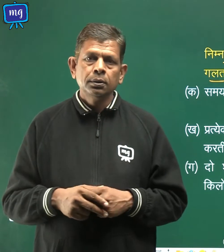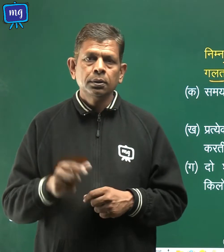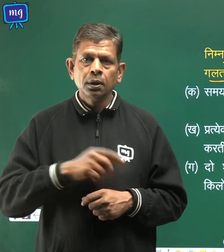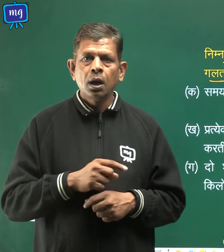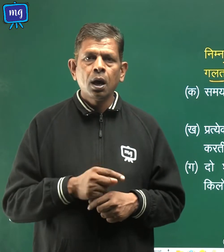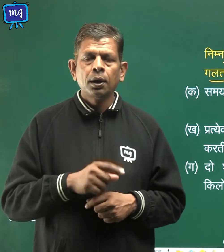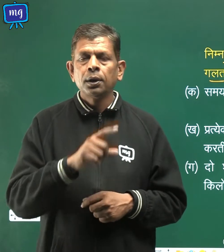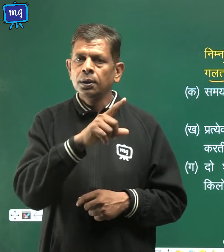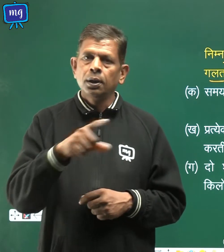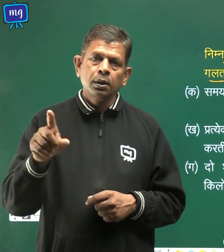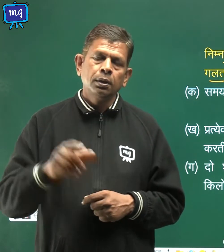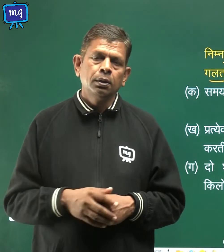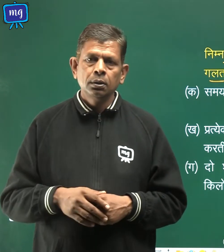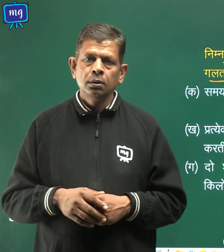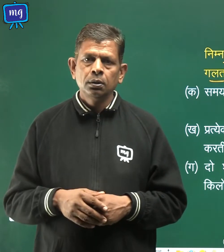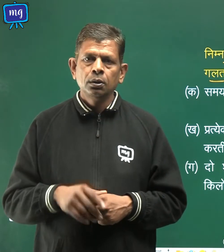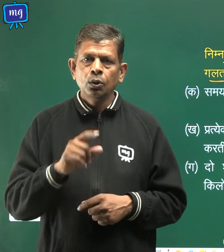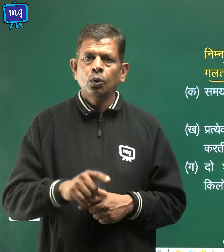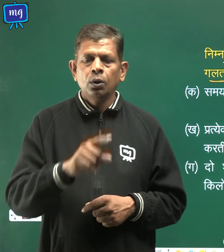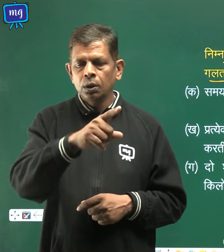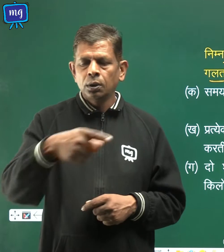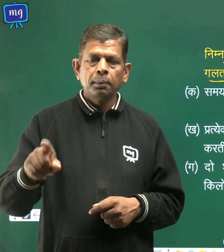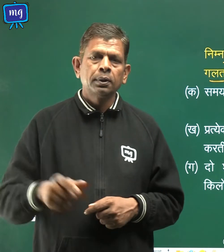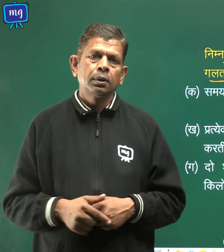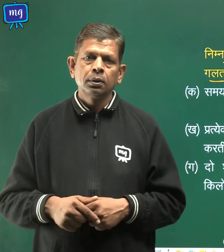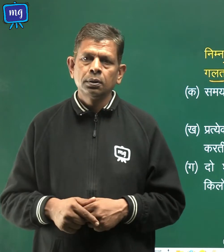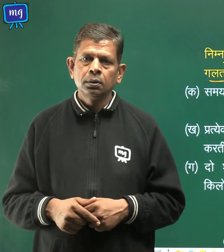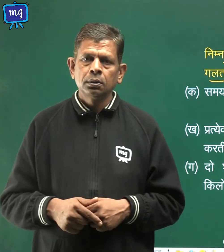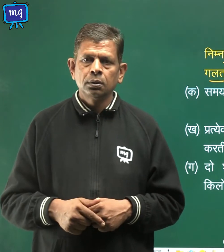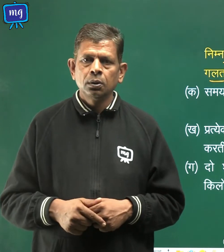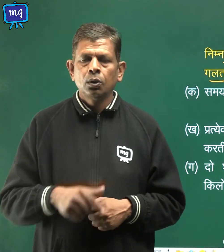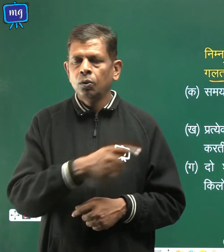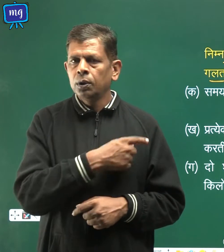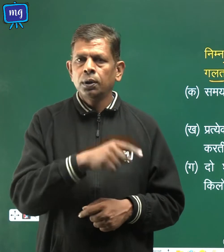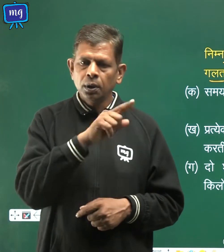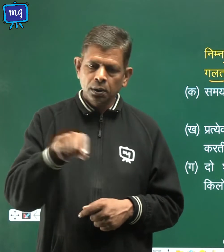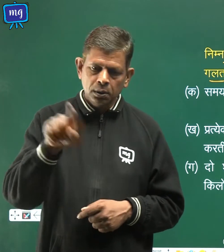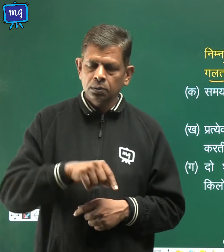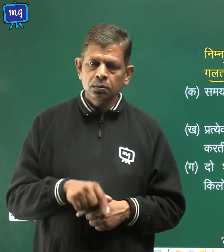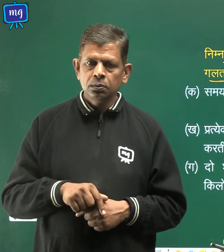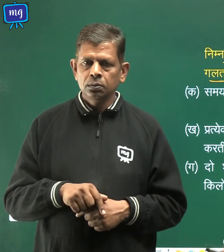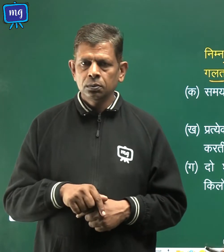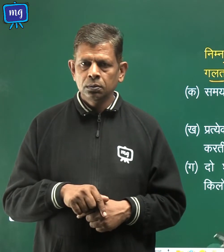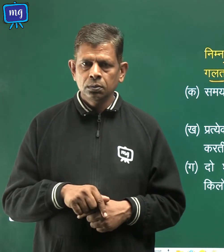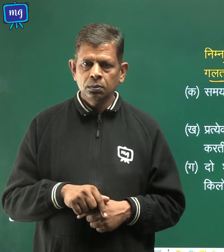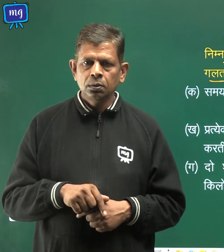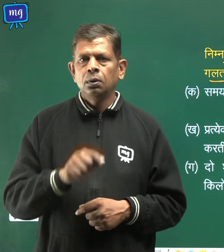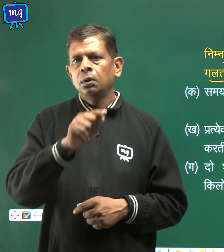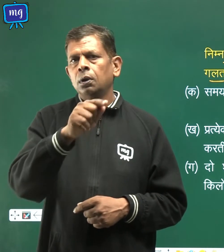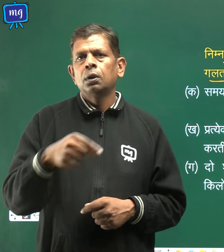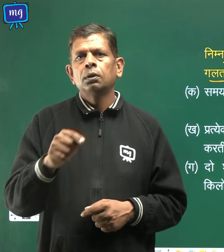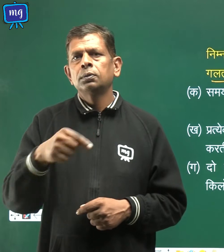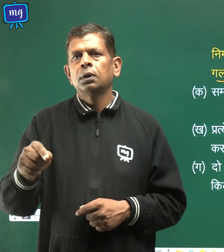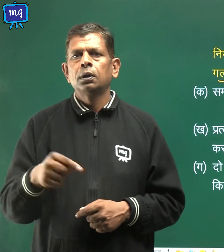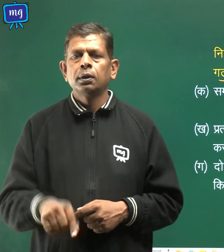अगर ये सही हैं तो सही पर निशान लगाएंगे और अगर ये गलत हैं तो गलत